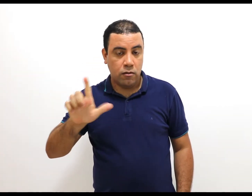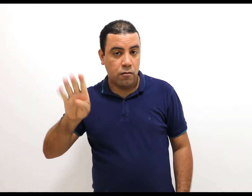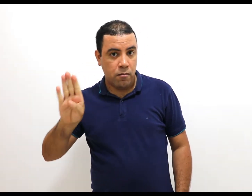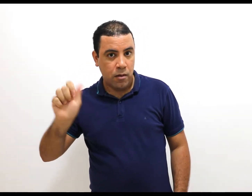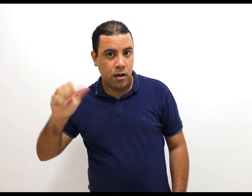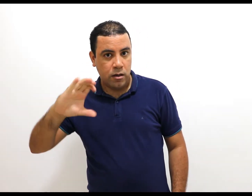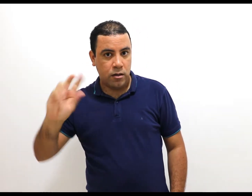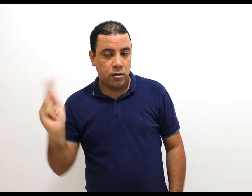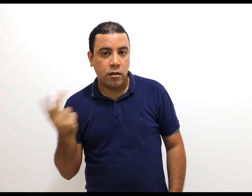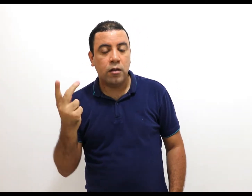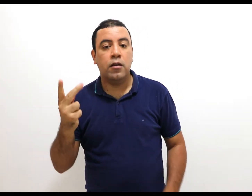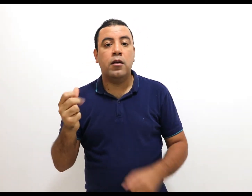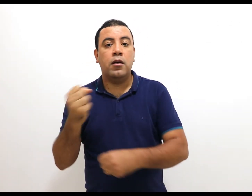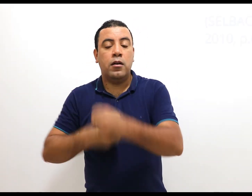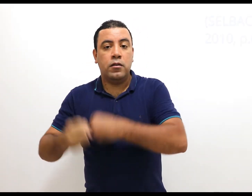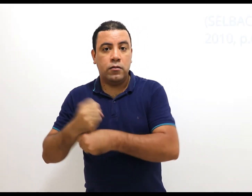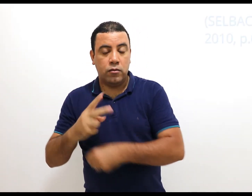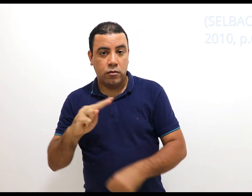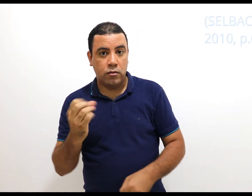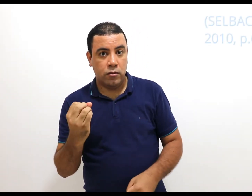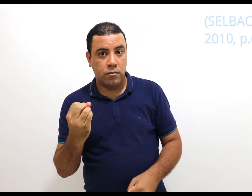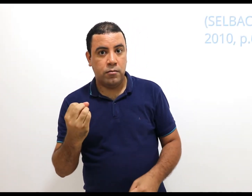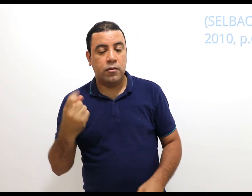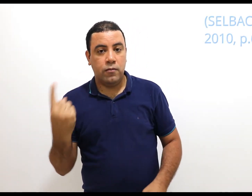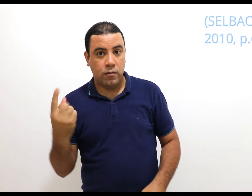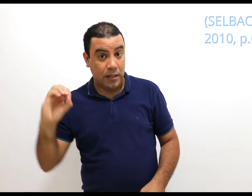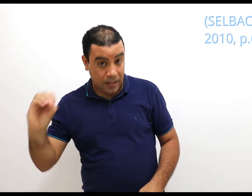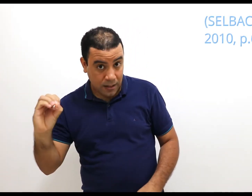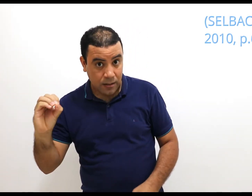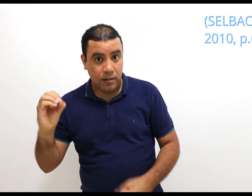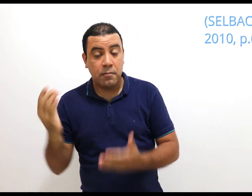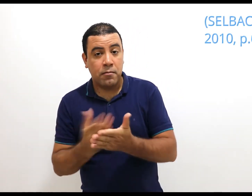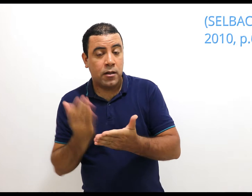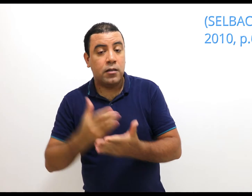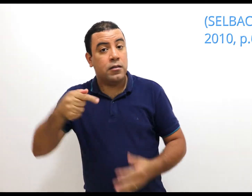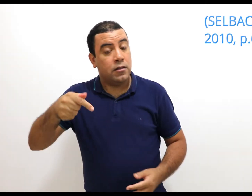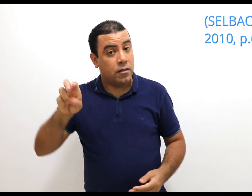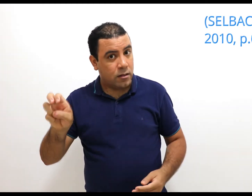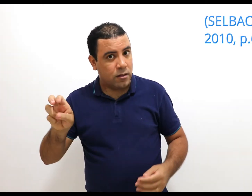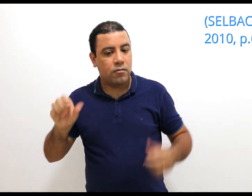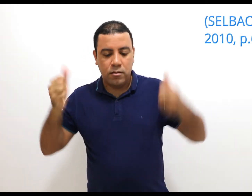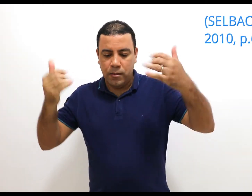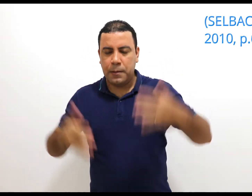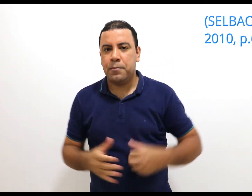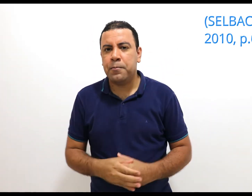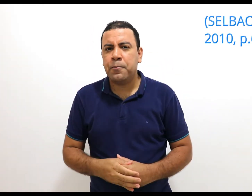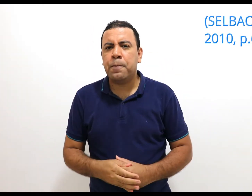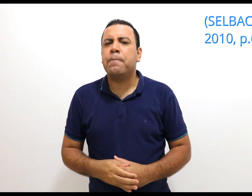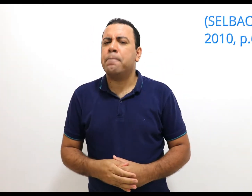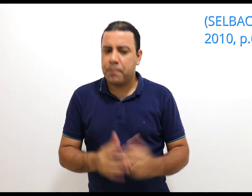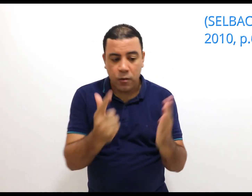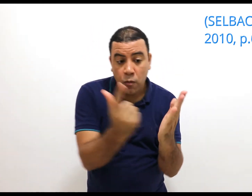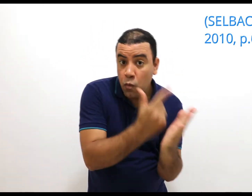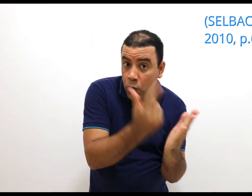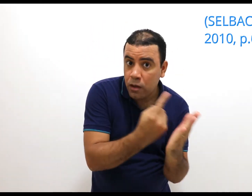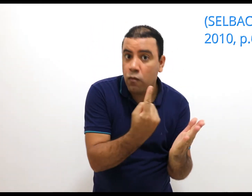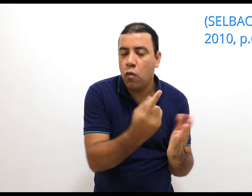Selbach, 2010, página 65, diz: o livro ou os